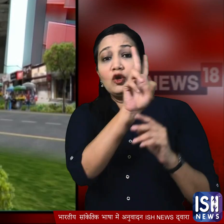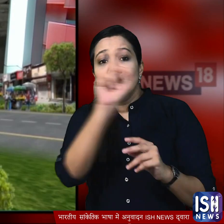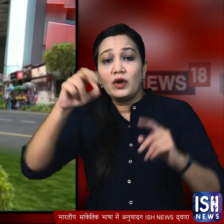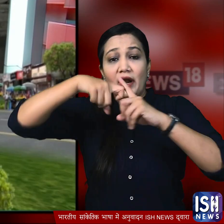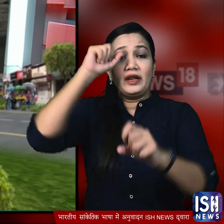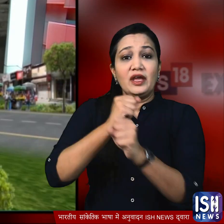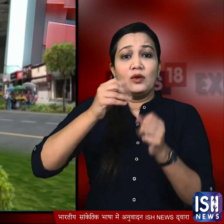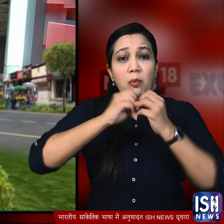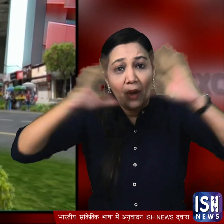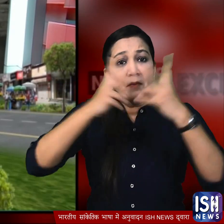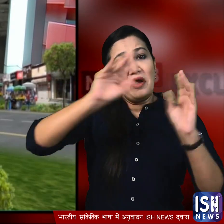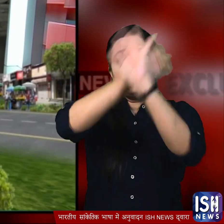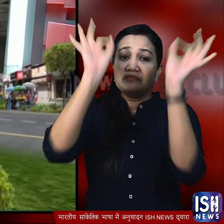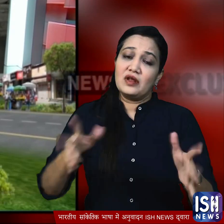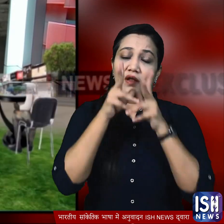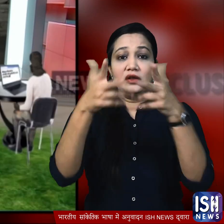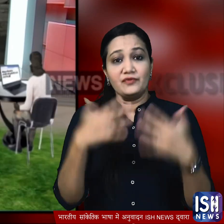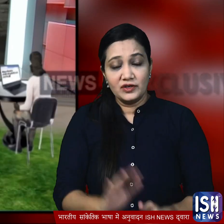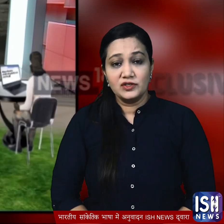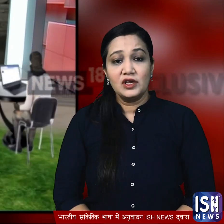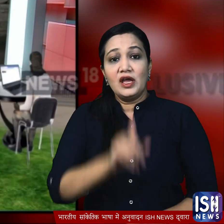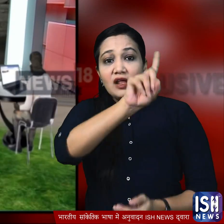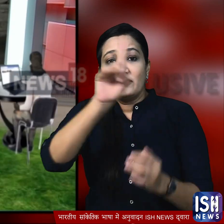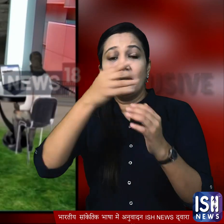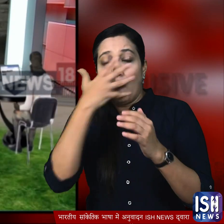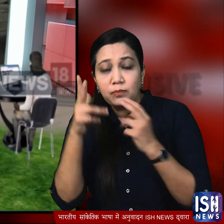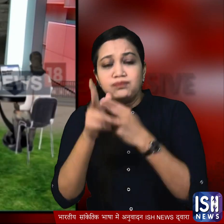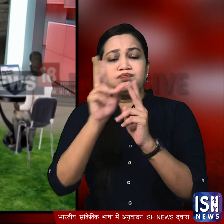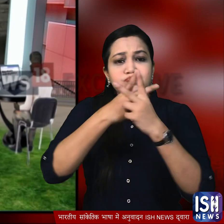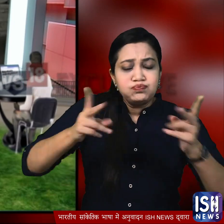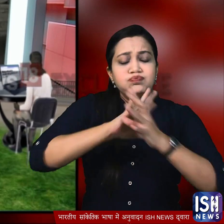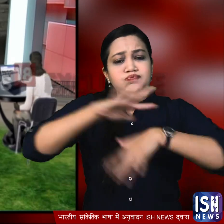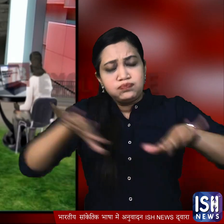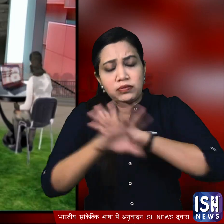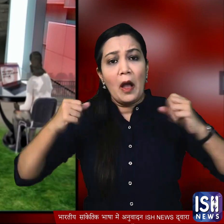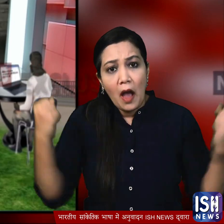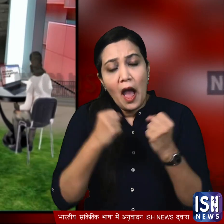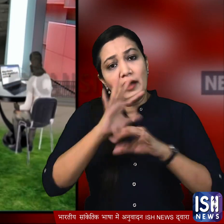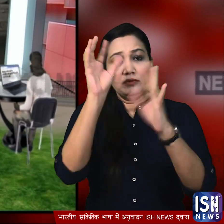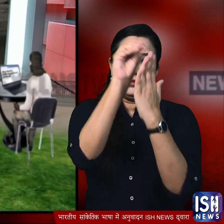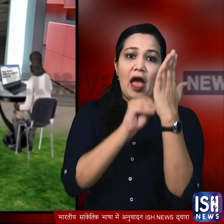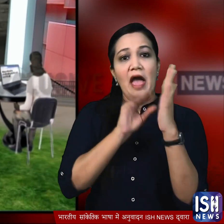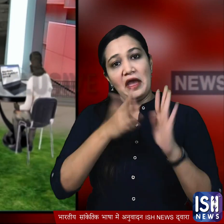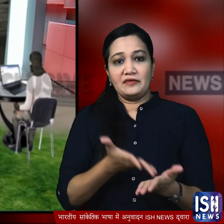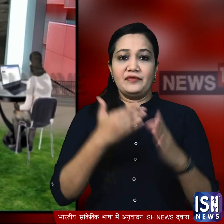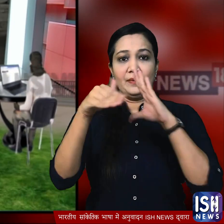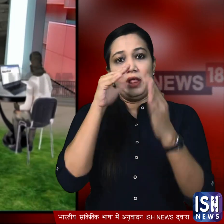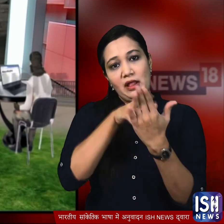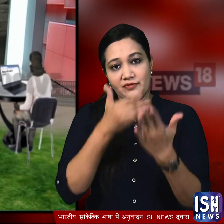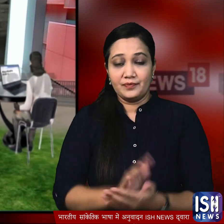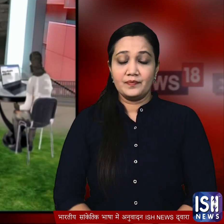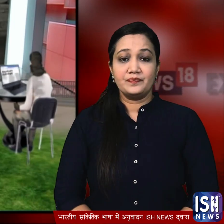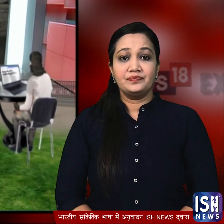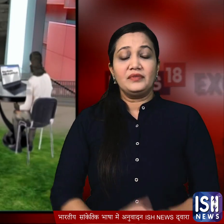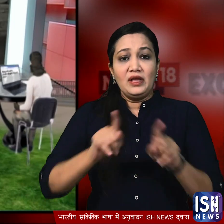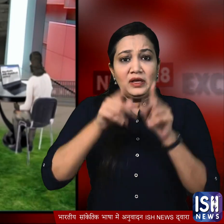किलो विस्फोट होने का भी जिक्र किया गया, जबकि 11 से ज्यादा आतंकियों और आत्मघाती हमलावरों के एक्टिव होने की बात भी इसमें कही गई है।